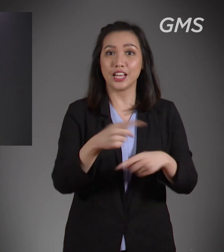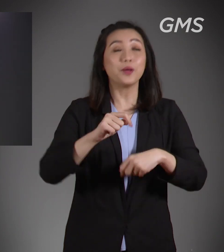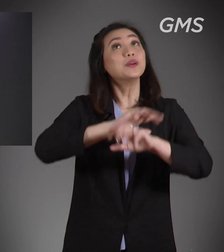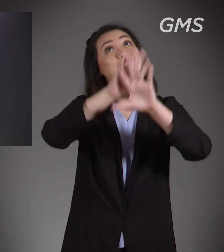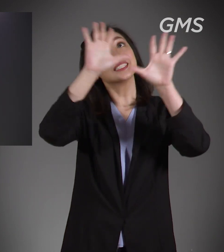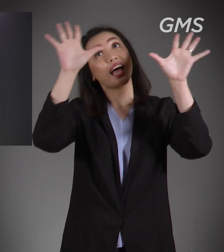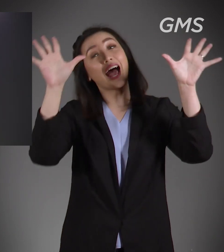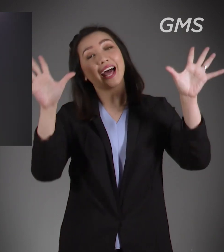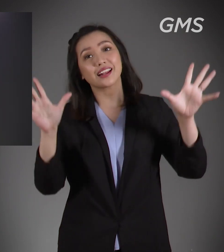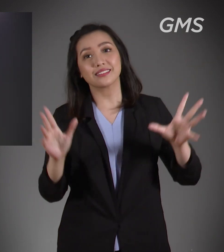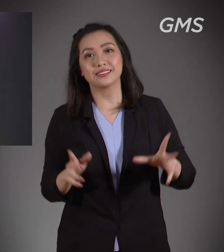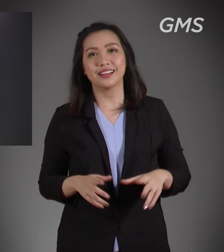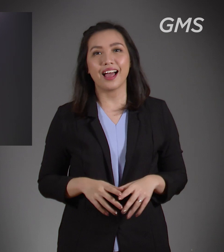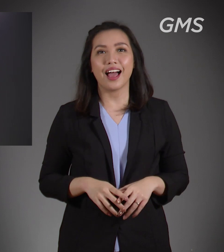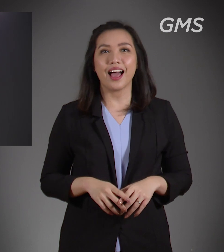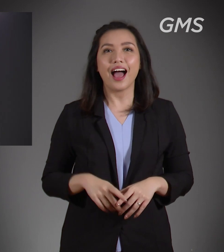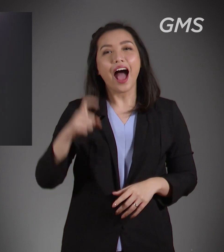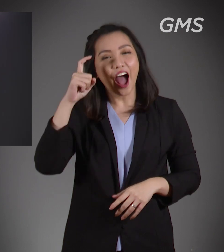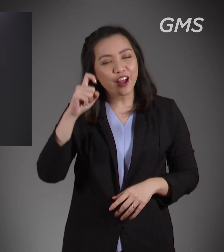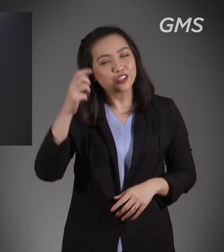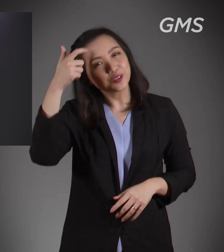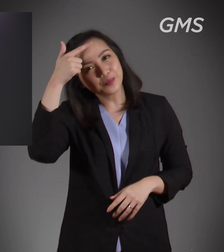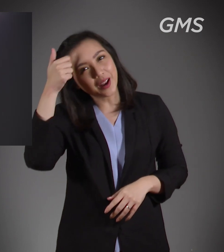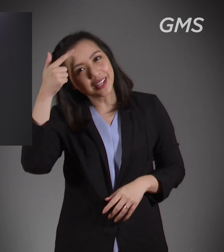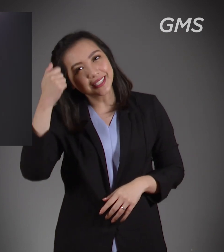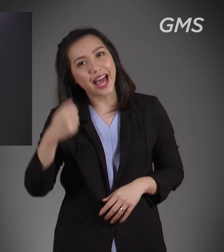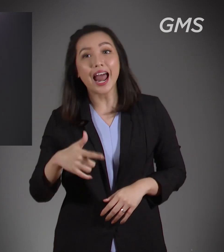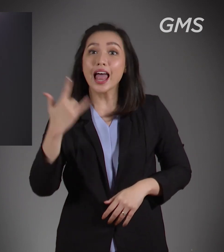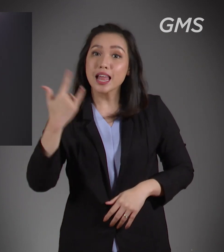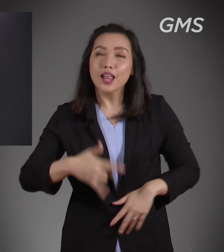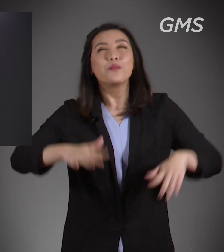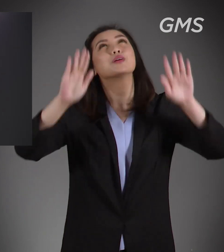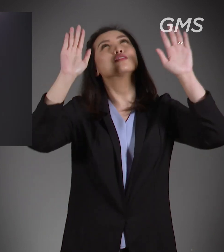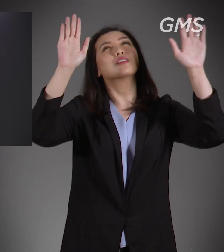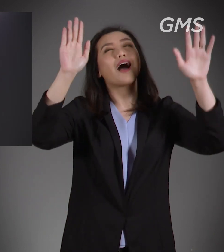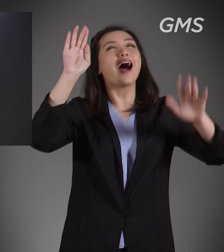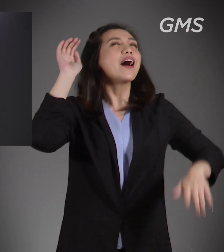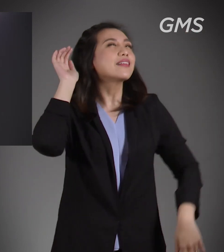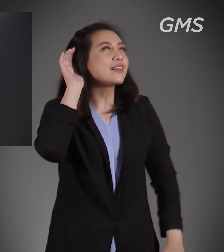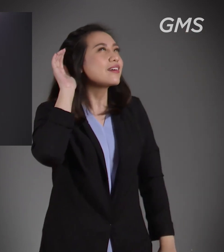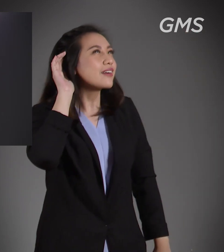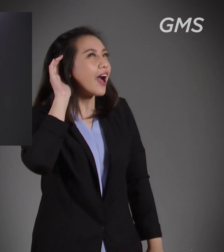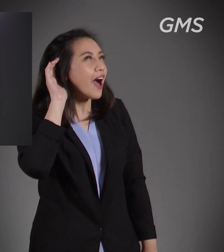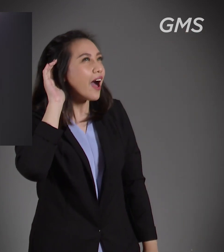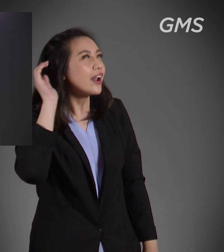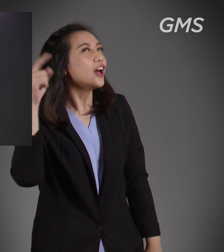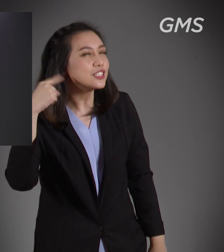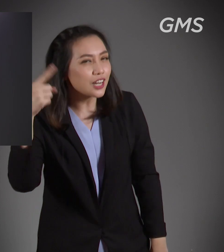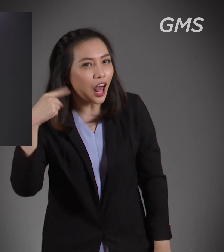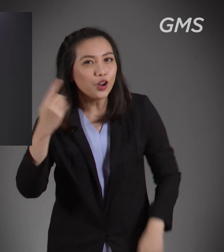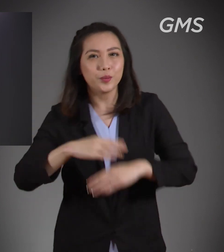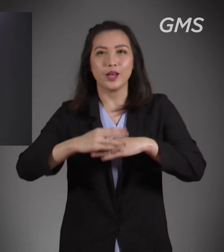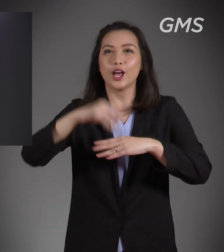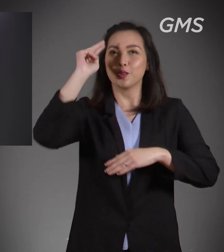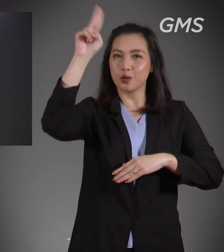memberikan segala-galanya, belajarlah tetap berserah. Dengar-dengaran dengan Allah. Roh taat itu jangan ditinggalkan di